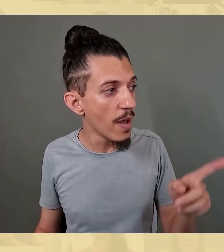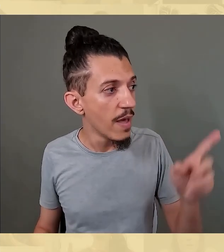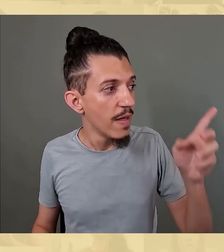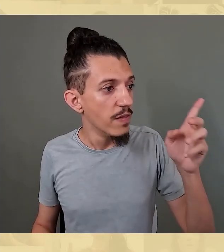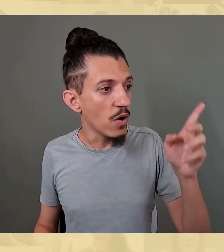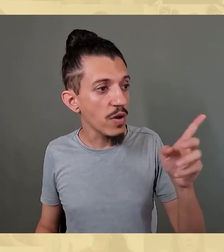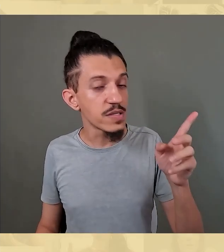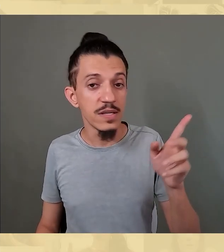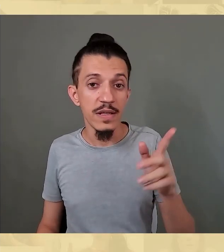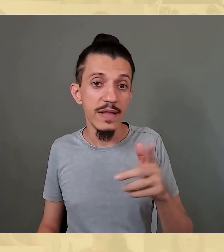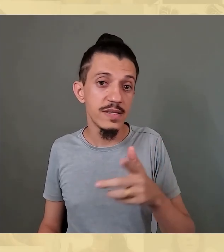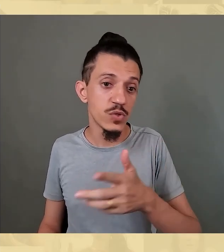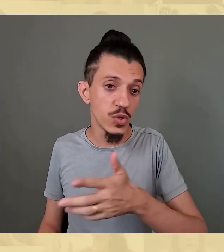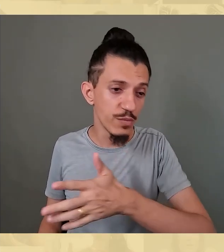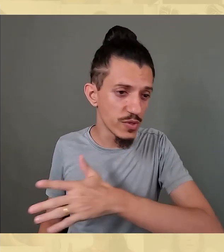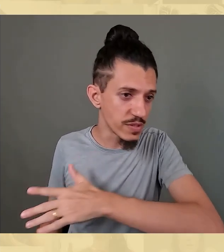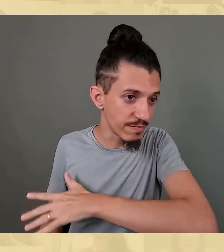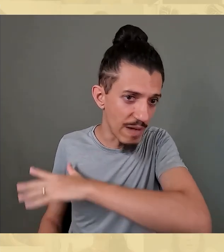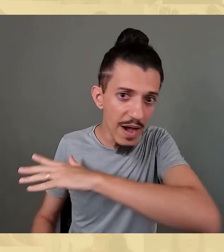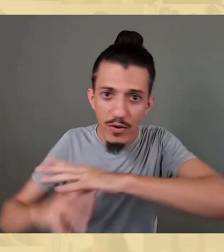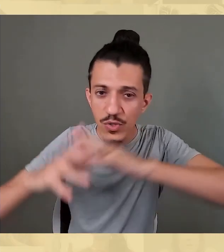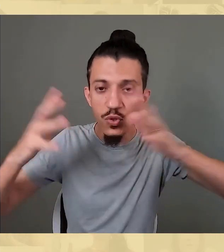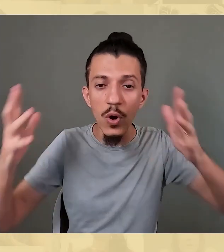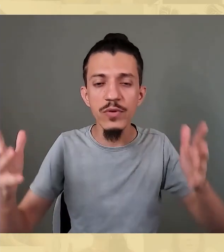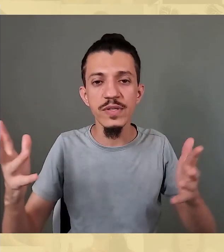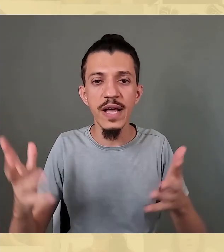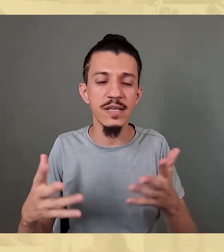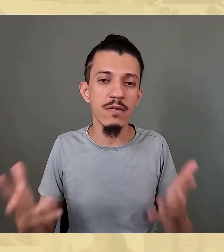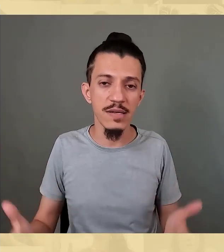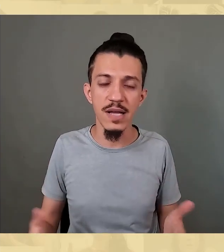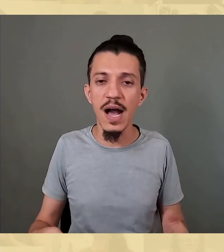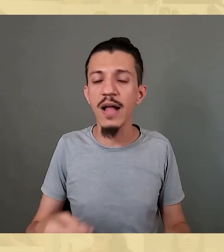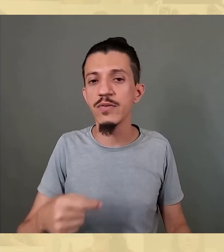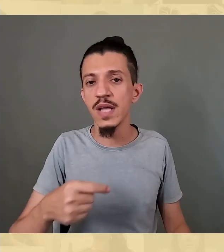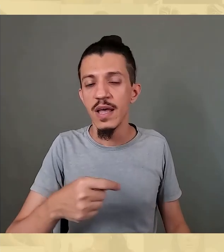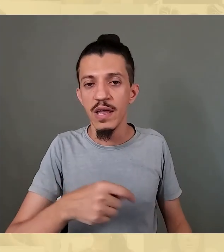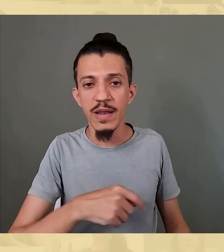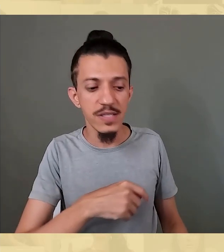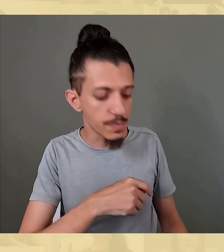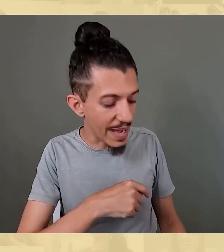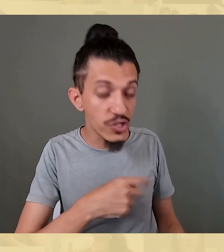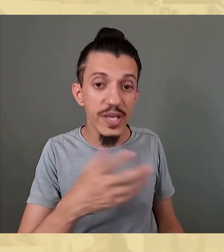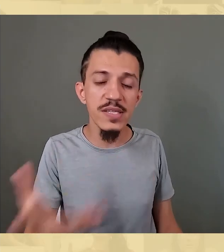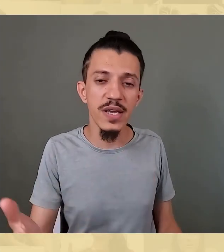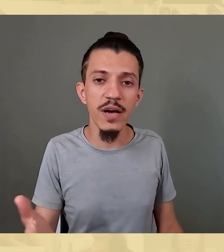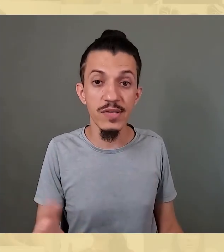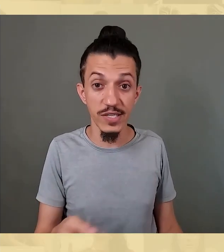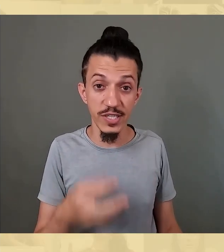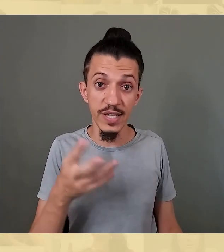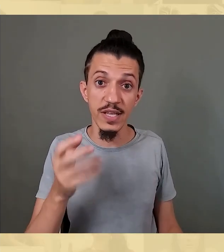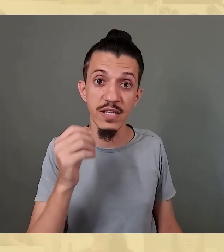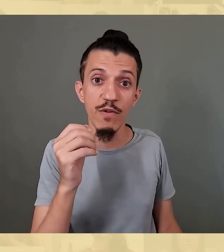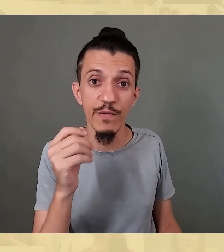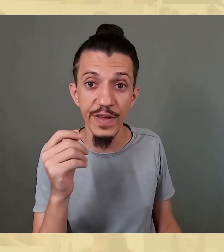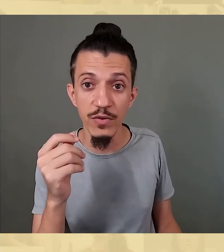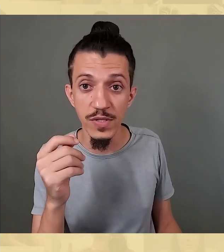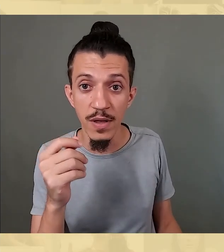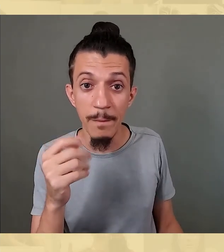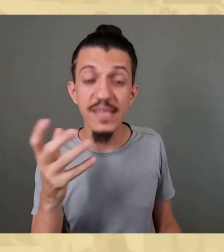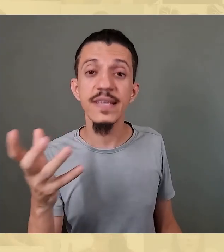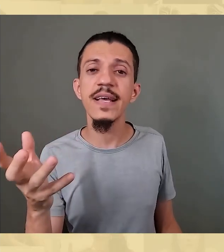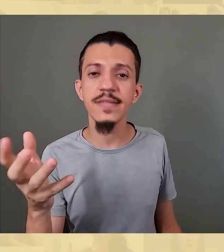Raquel, nós, nesses últimos anos todos, né, sendo casados, e nesses mais de 15 anos que a gente tem